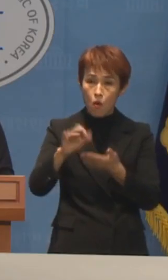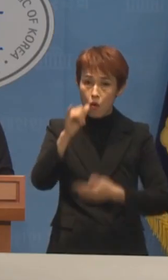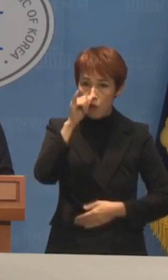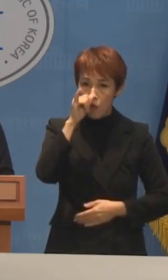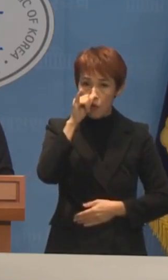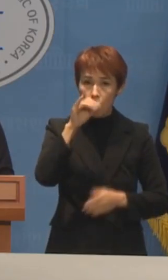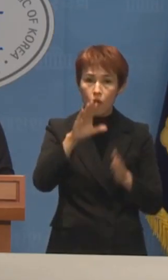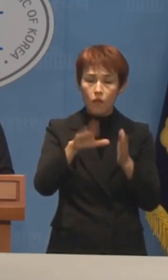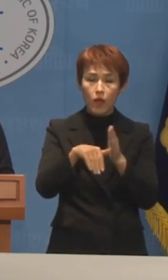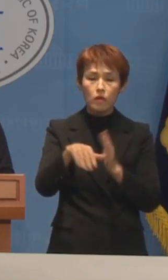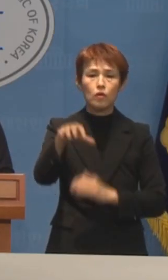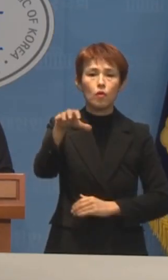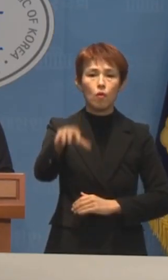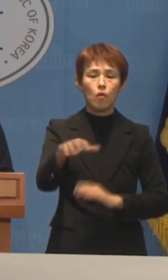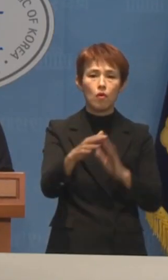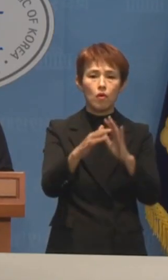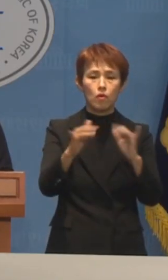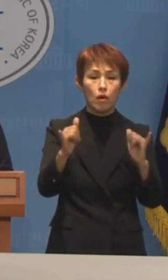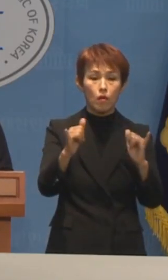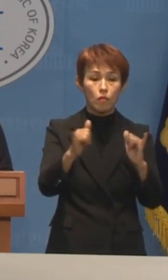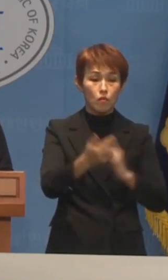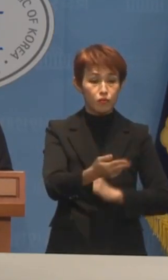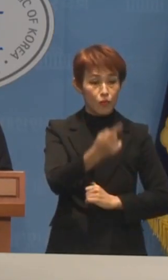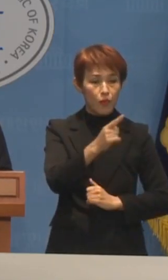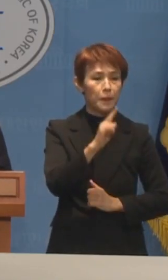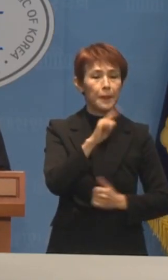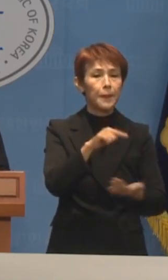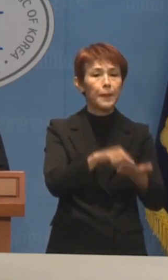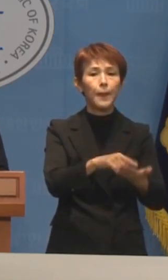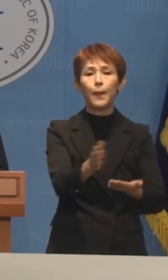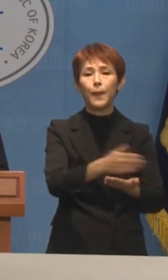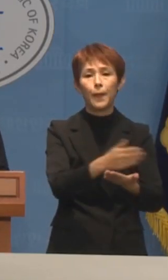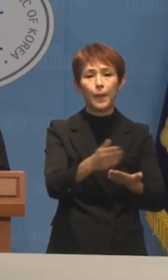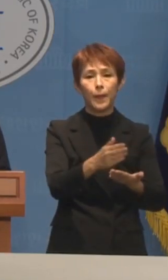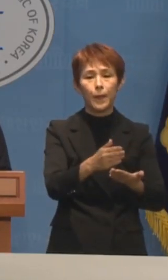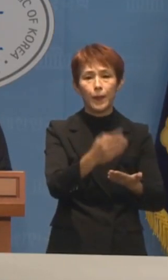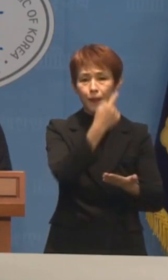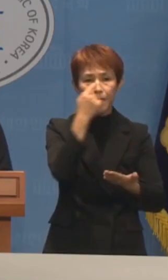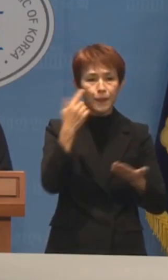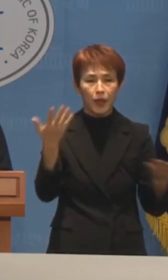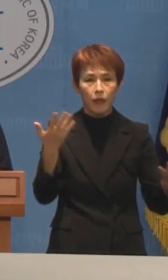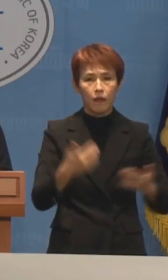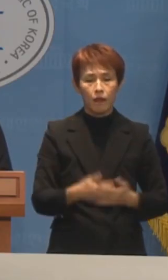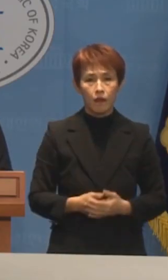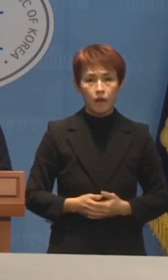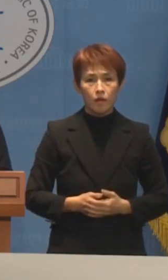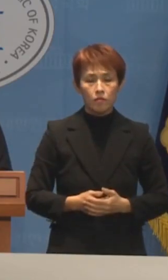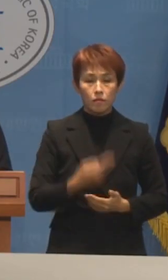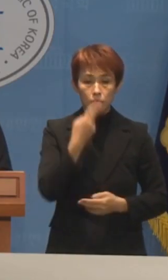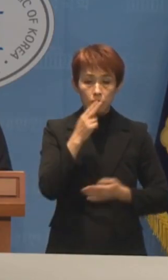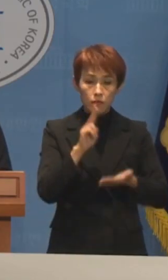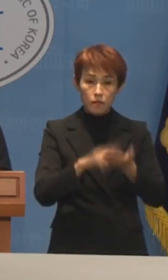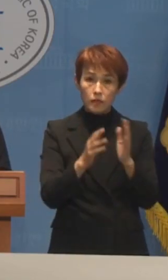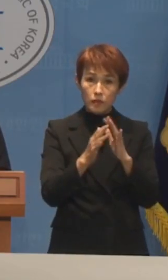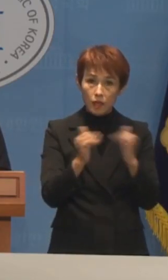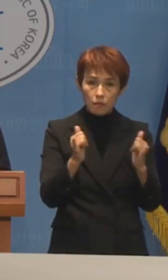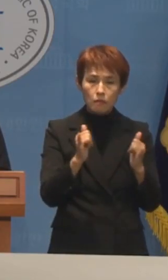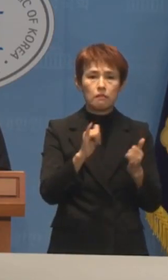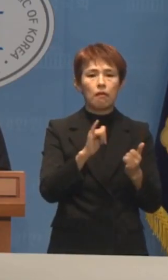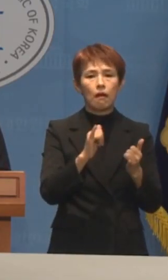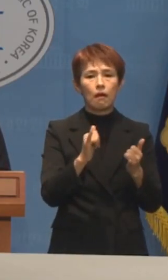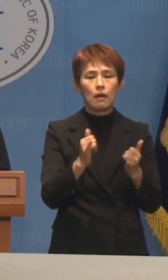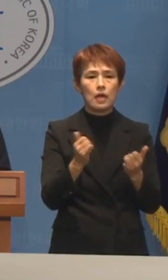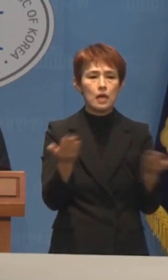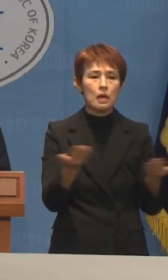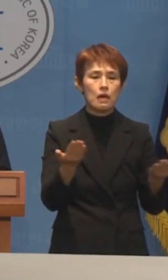해당 기간의 결혼으로 잡히지 않습니다. 남은 기간은 고스란히 집배원들끼리의 겸배로 해결해야